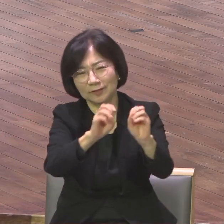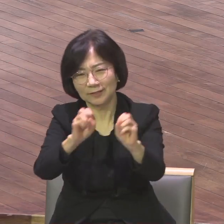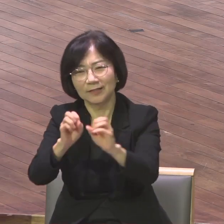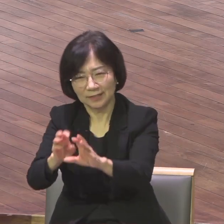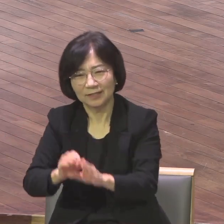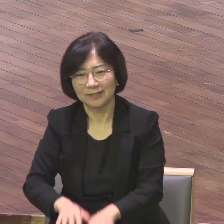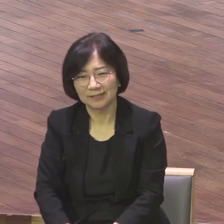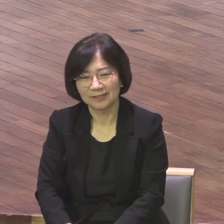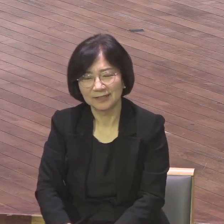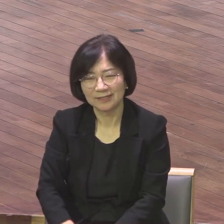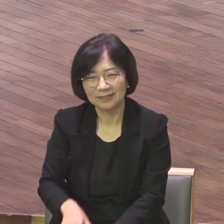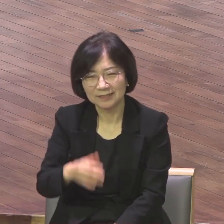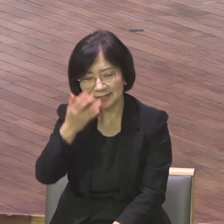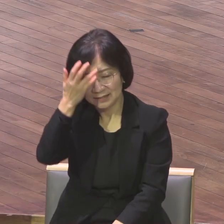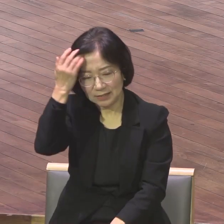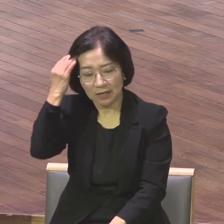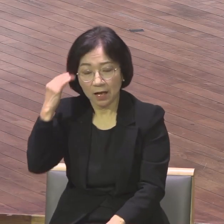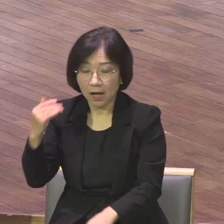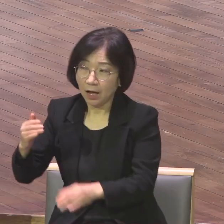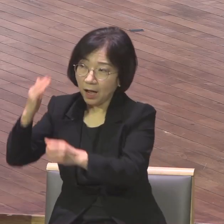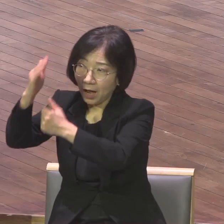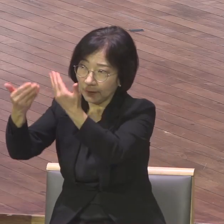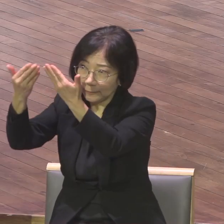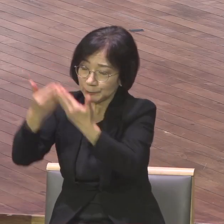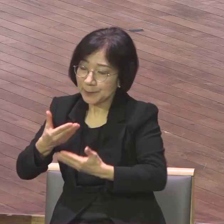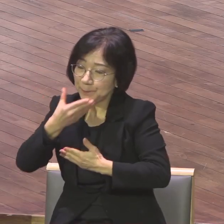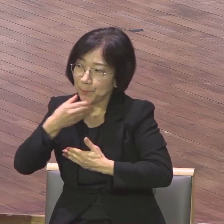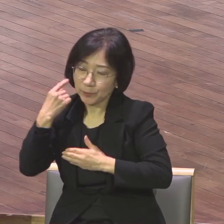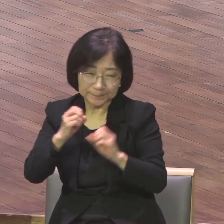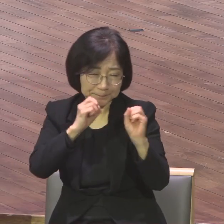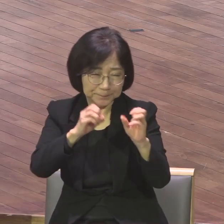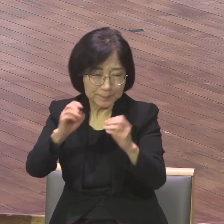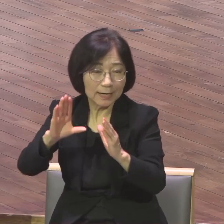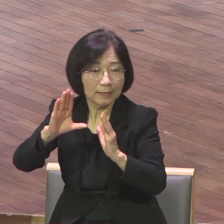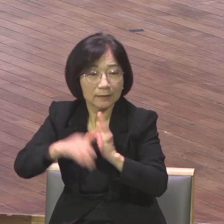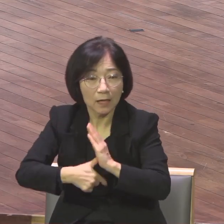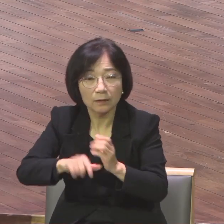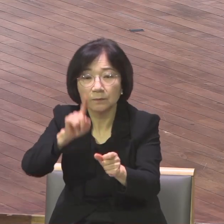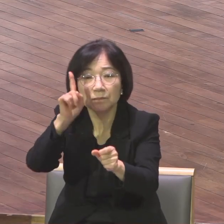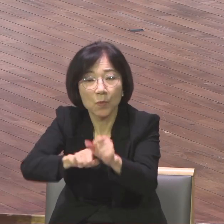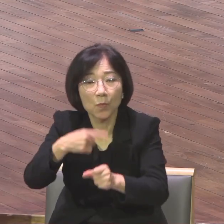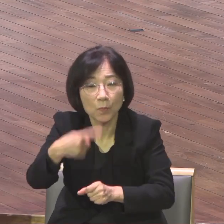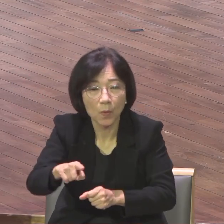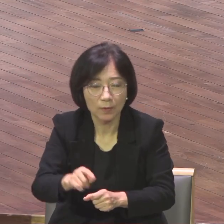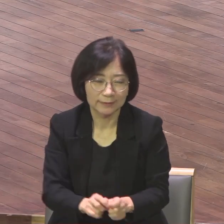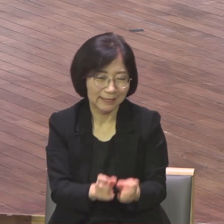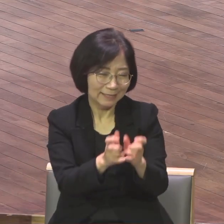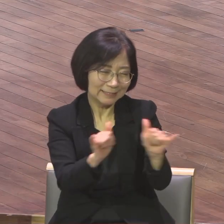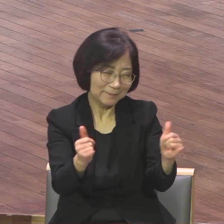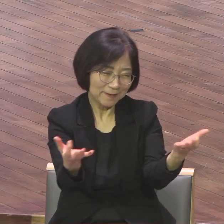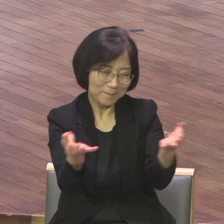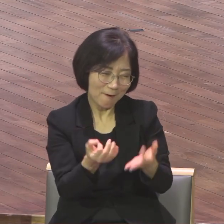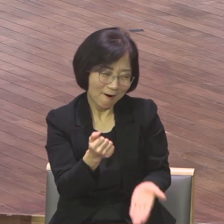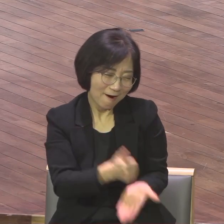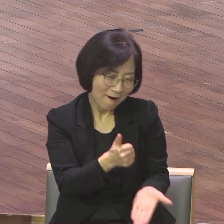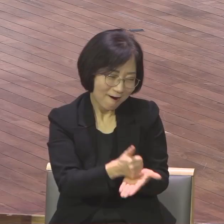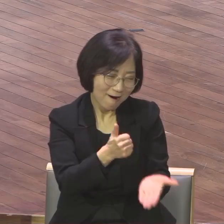바울이 하나님의 복음을 증거하는 데 있어서 다른 동기가 전혀 없었다는 것입니다.